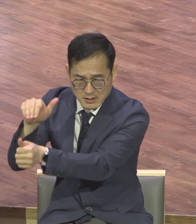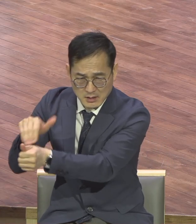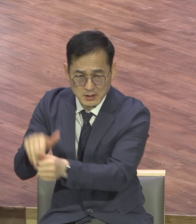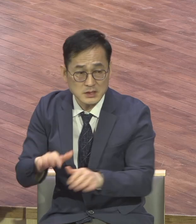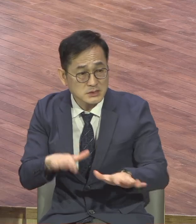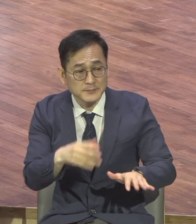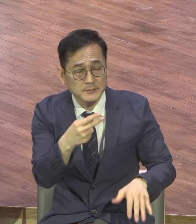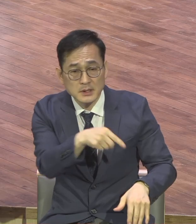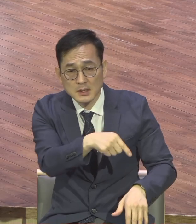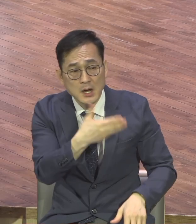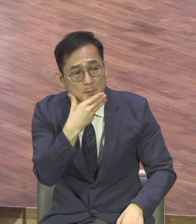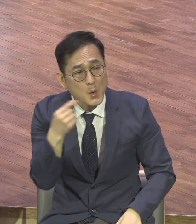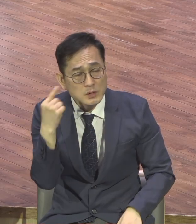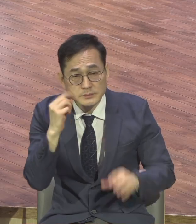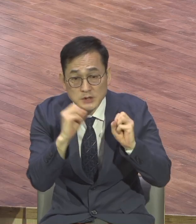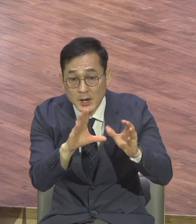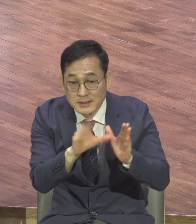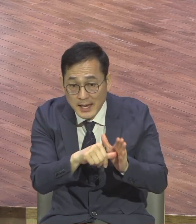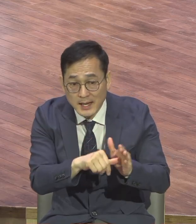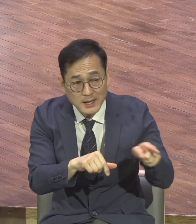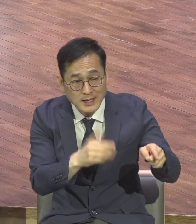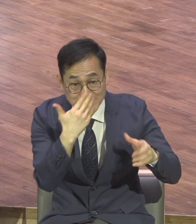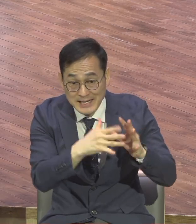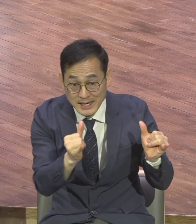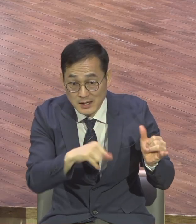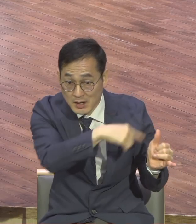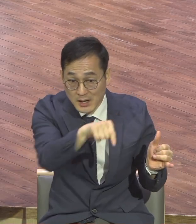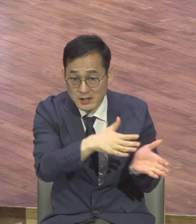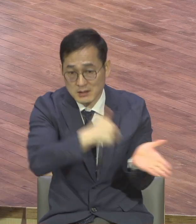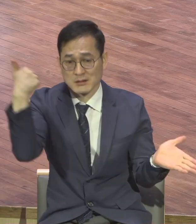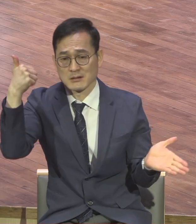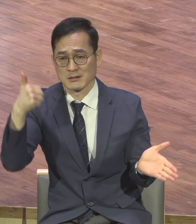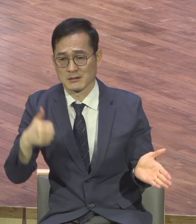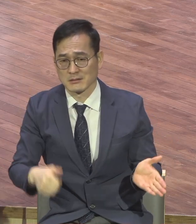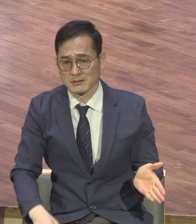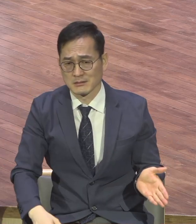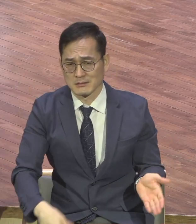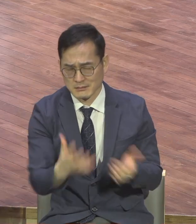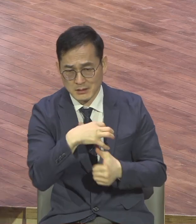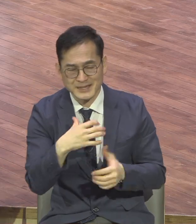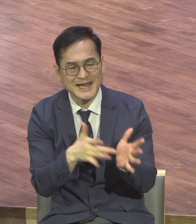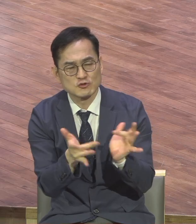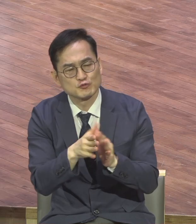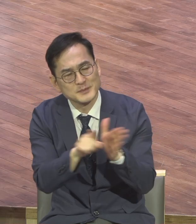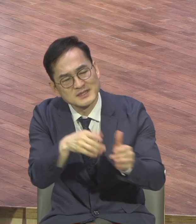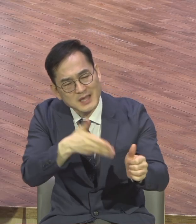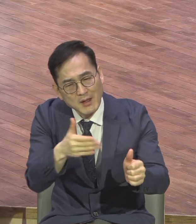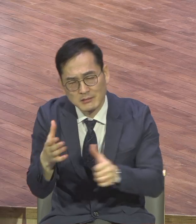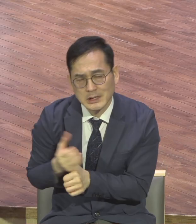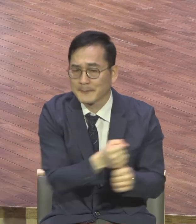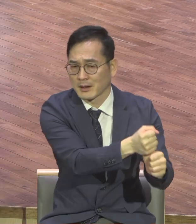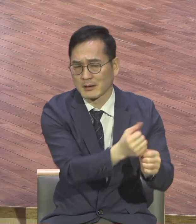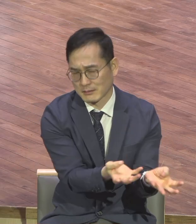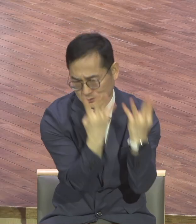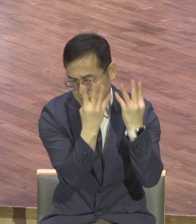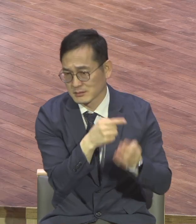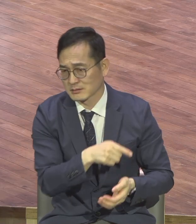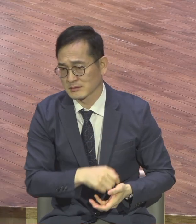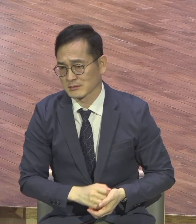가보세요. 복음 증거하면 쫓겨납니다. 가다 버립니다. 예수 믿으세요 하면 잡아가 버려요.